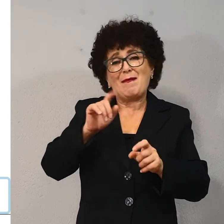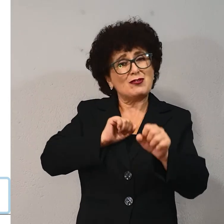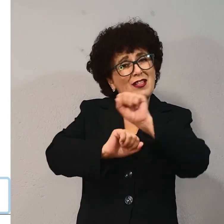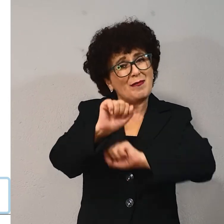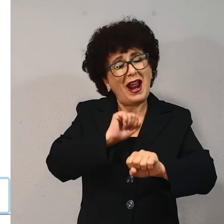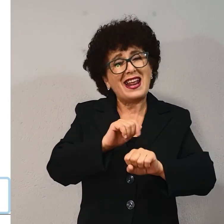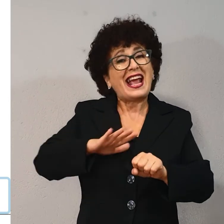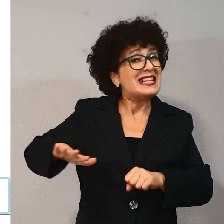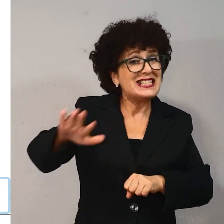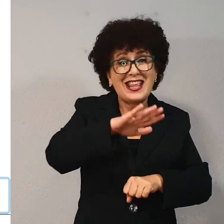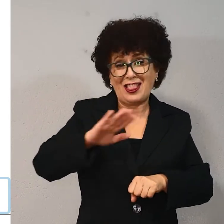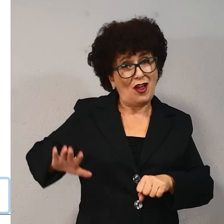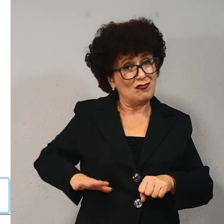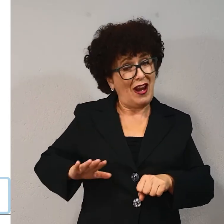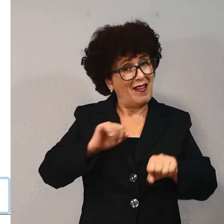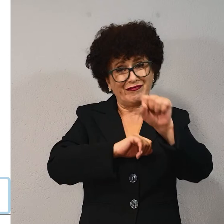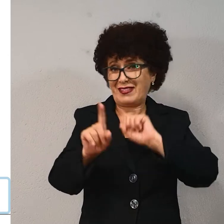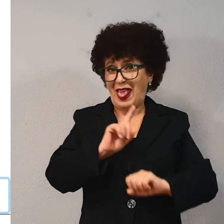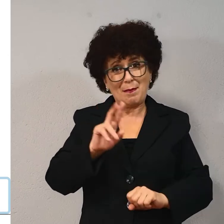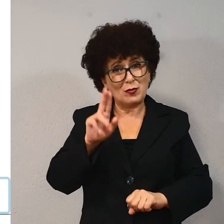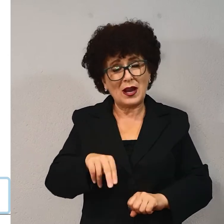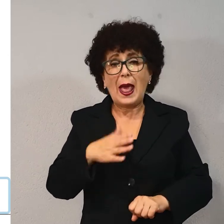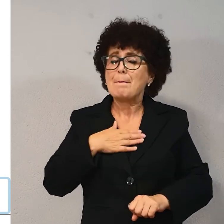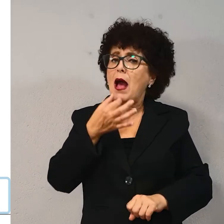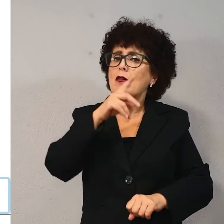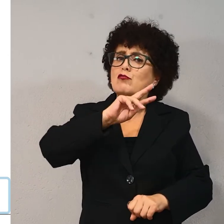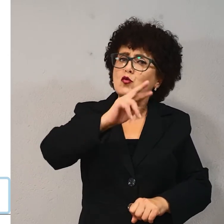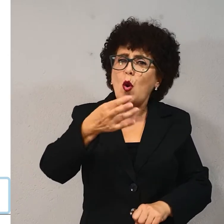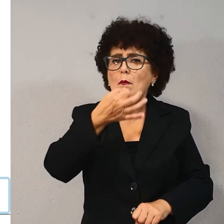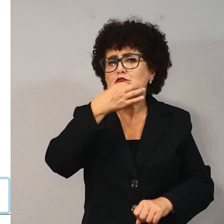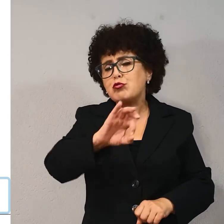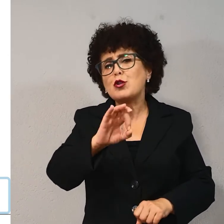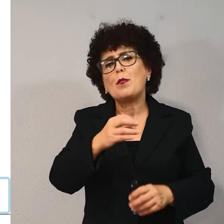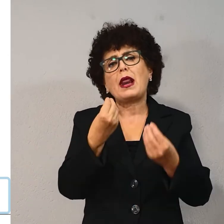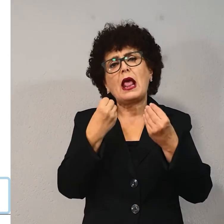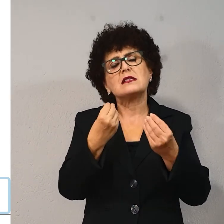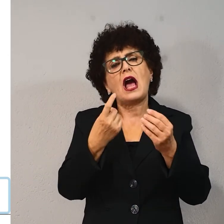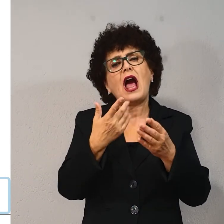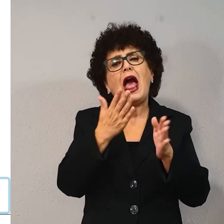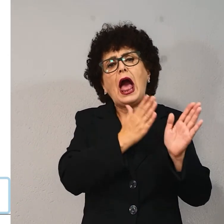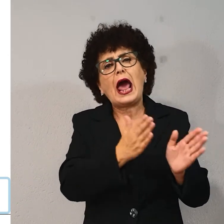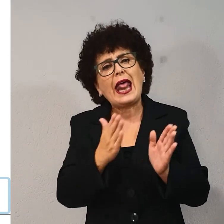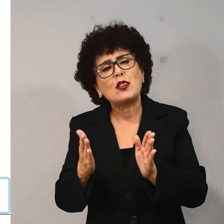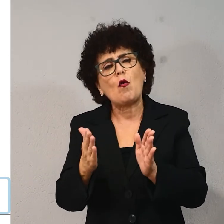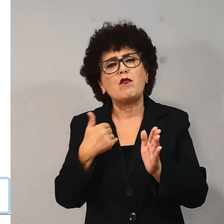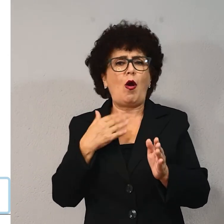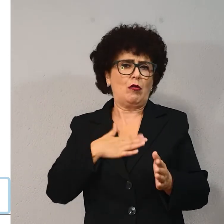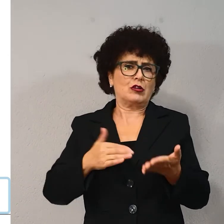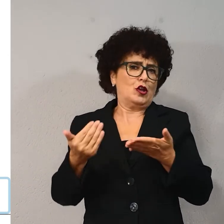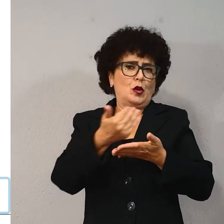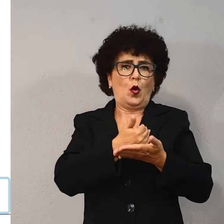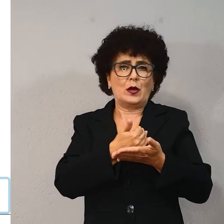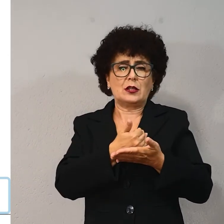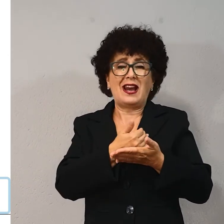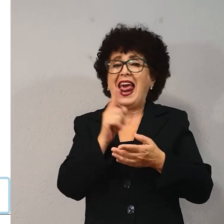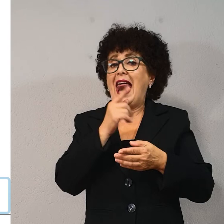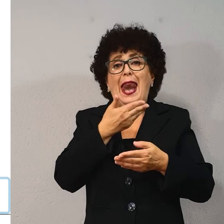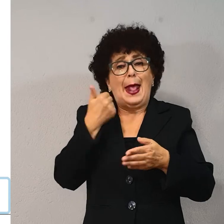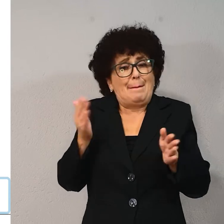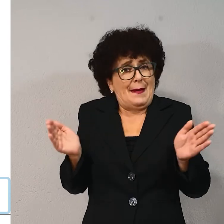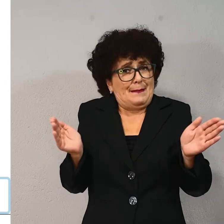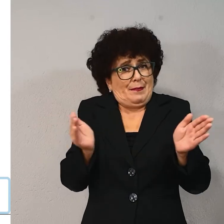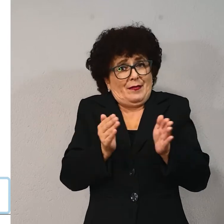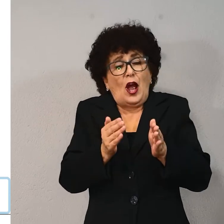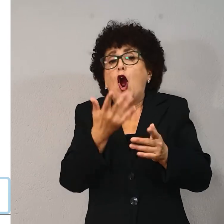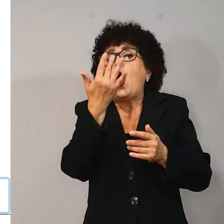бременост кај сите жени. Постојат други подобри и поефикасни методи за редовна употреба. Нема ограничување на